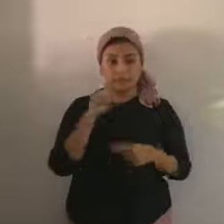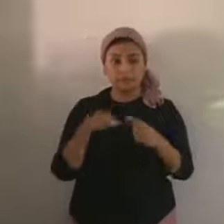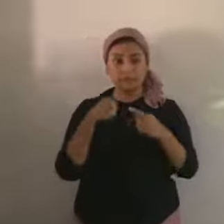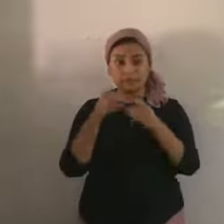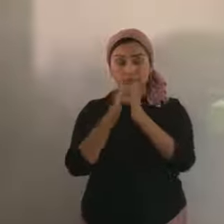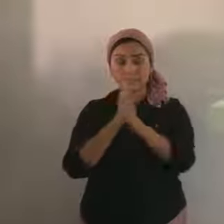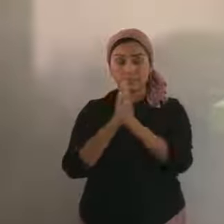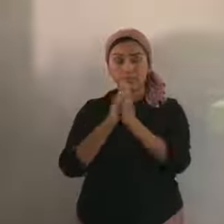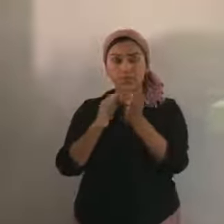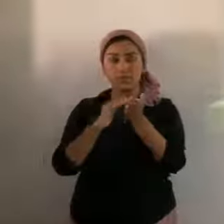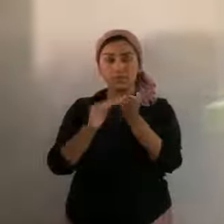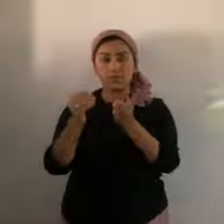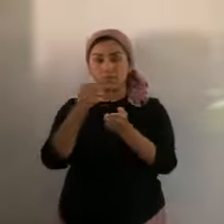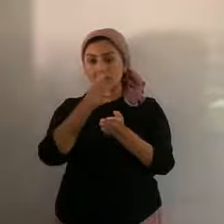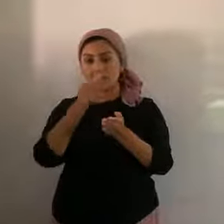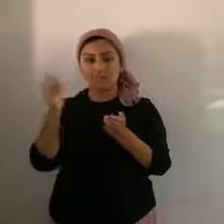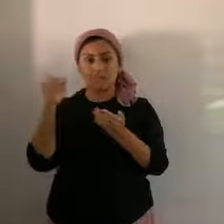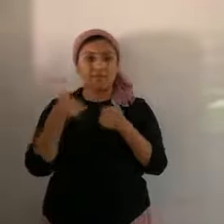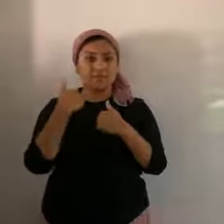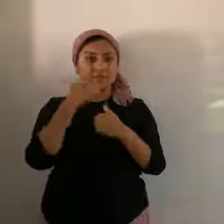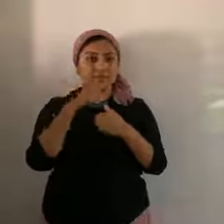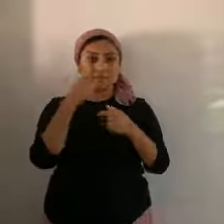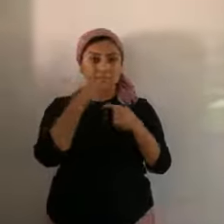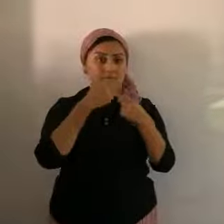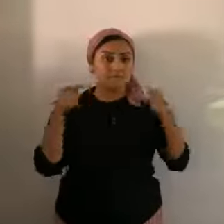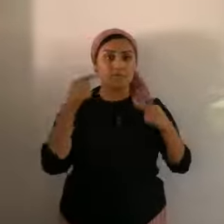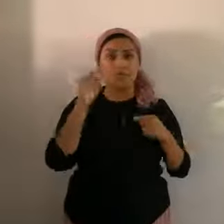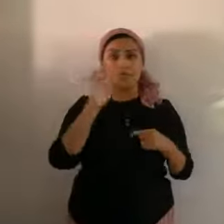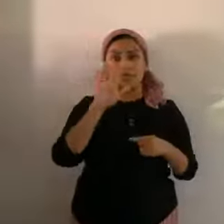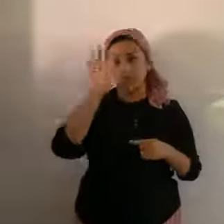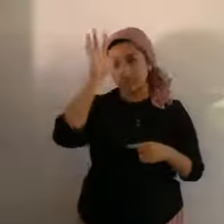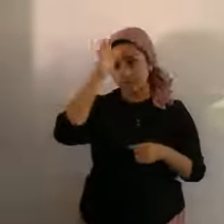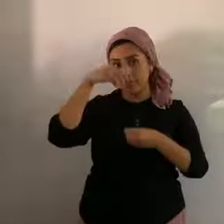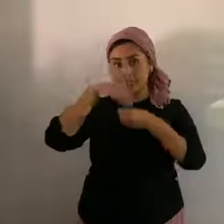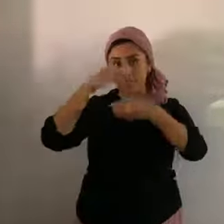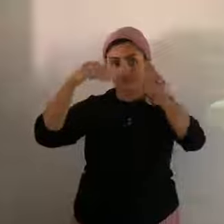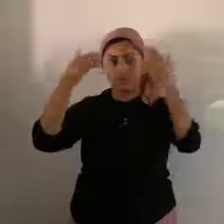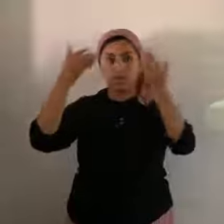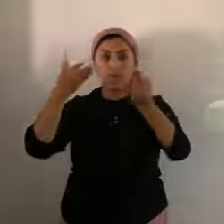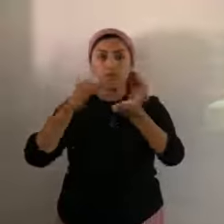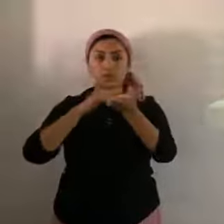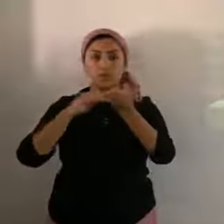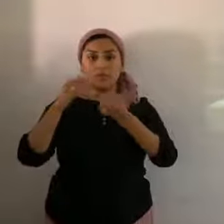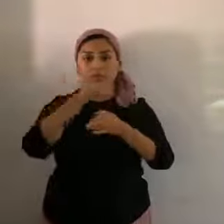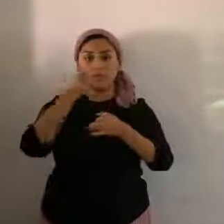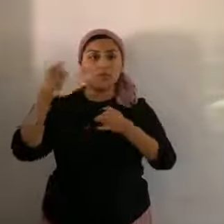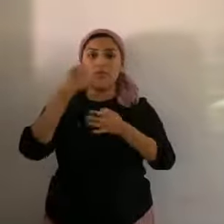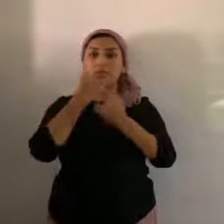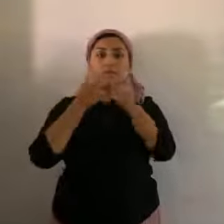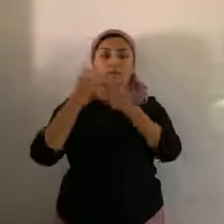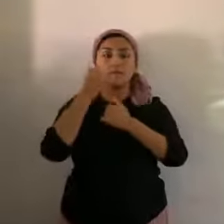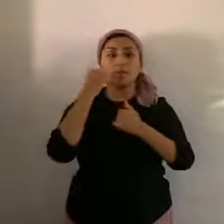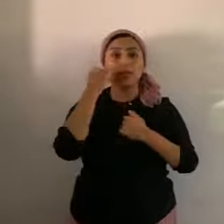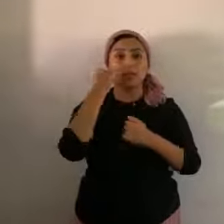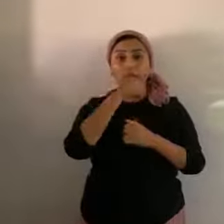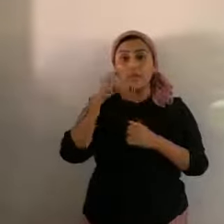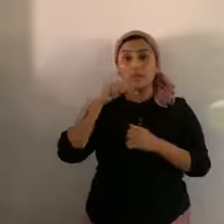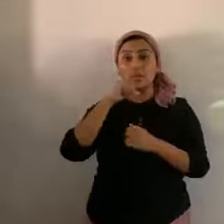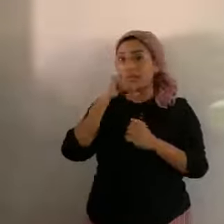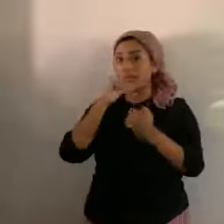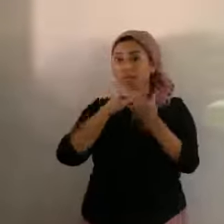orando, perdonad si tenéis algo contra alguno, para que también vuestro Abba, que está en los Shamaim, os perdone a vosotros vuestras ofensas, porque si vosotros no